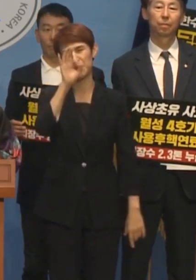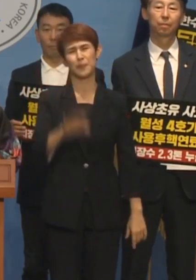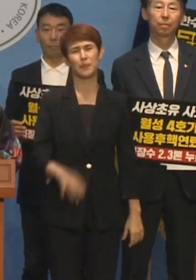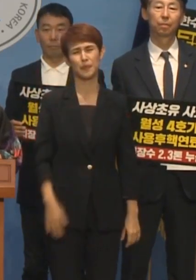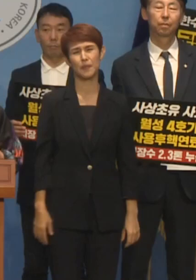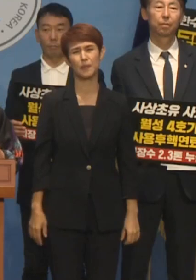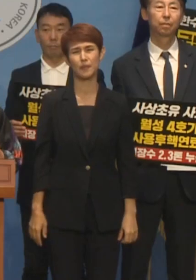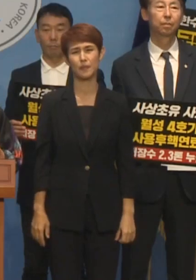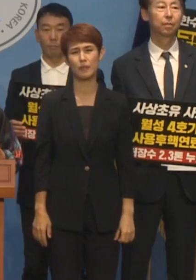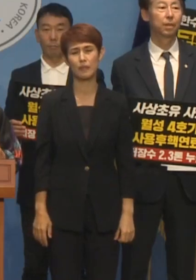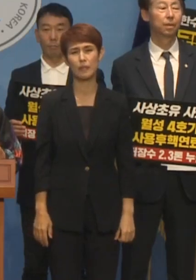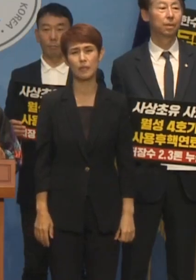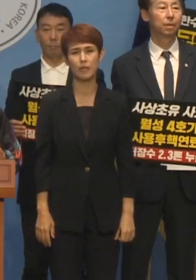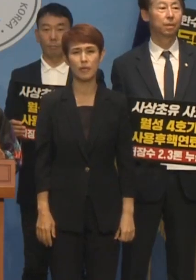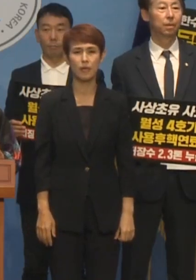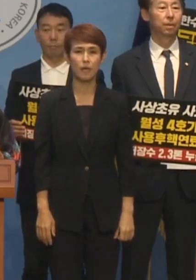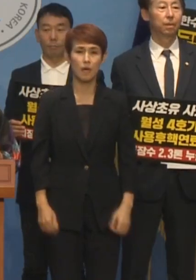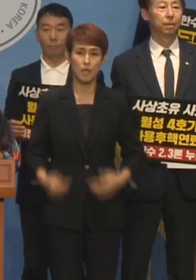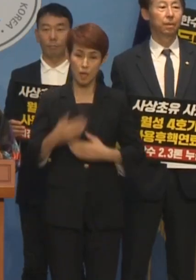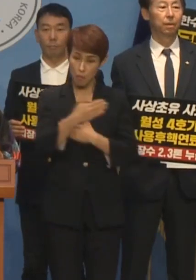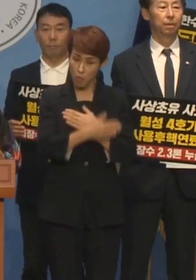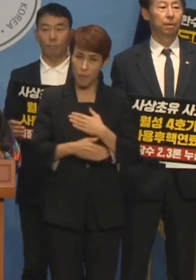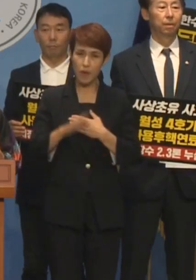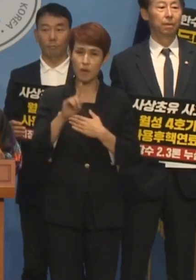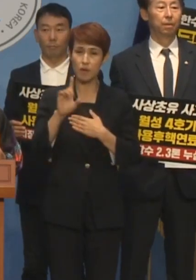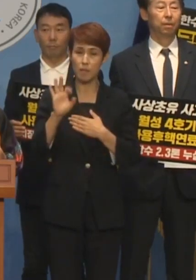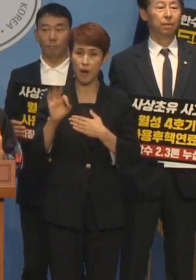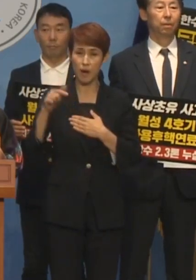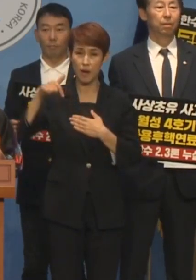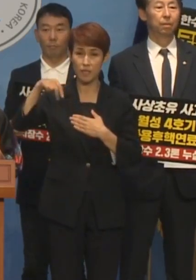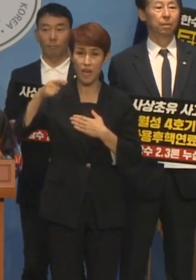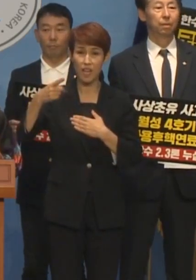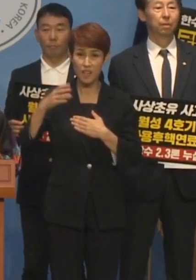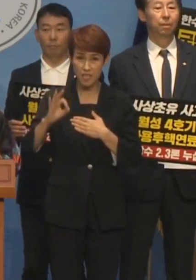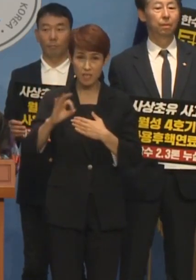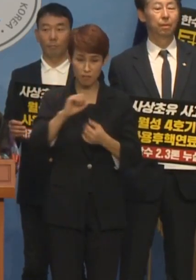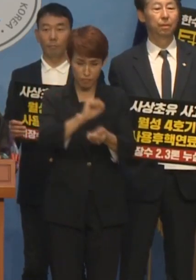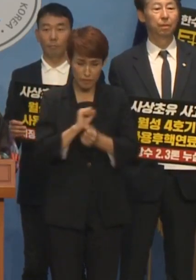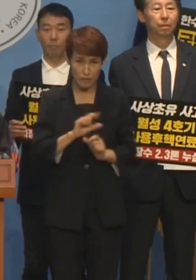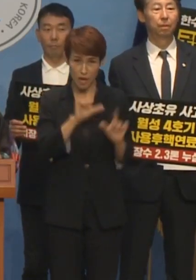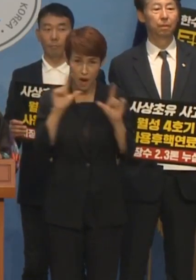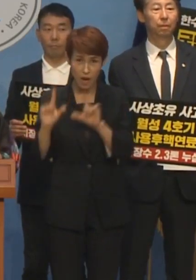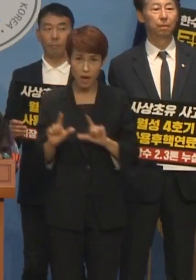정말 이 몸속에 방사능을 넣고 산다는 걸 여러분들은 상상을